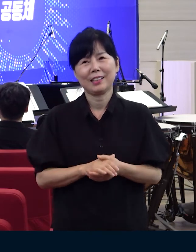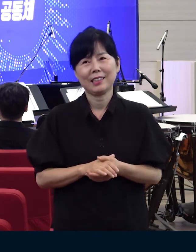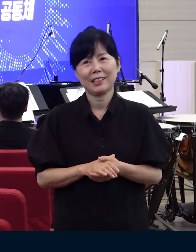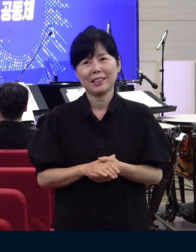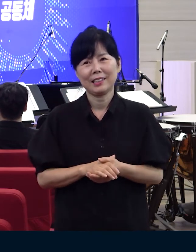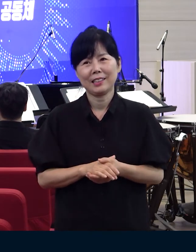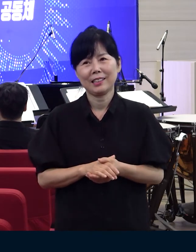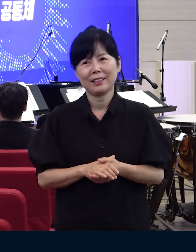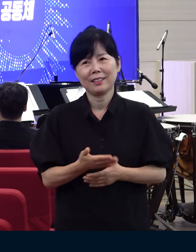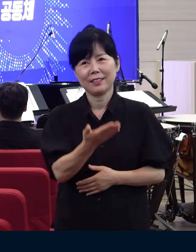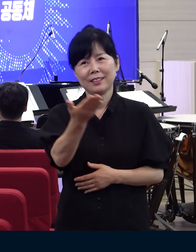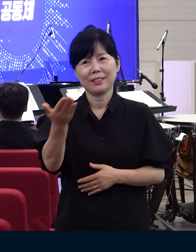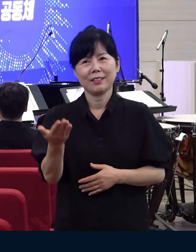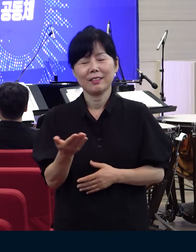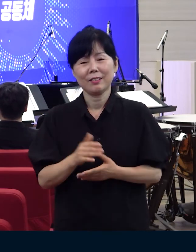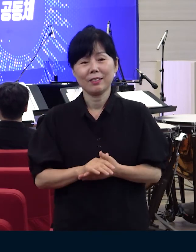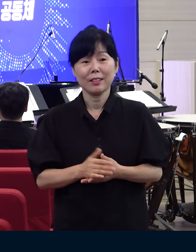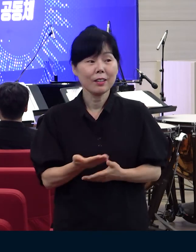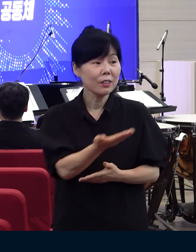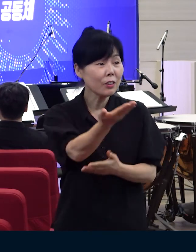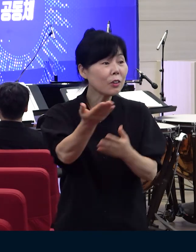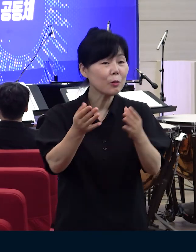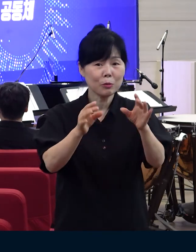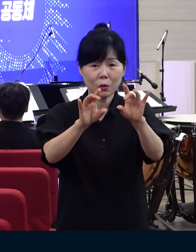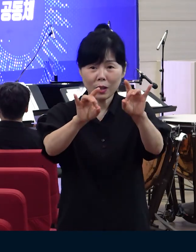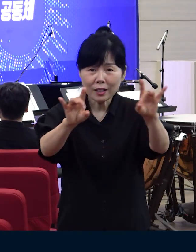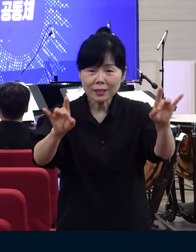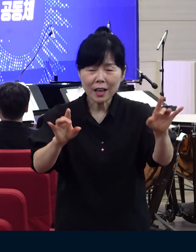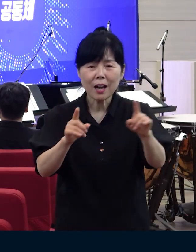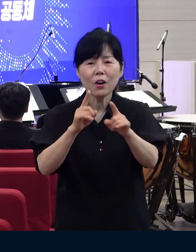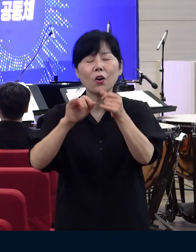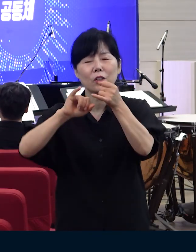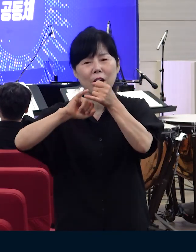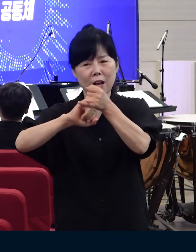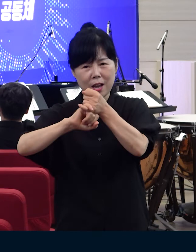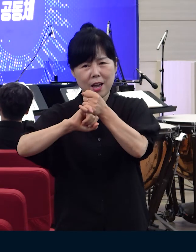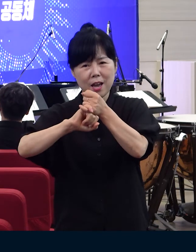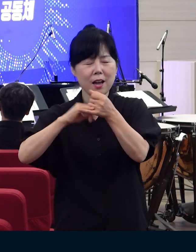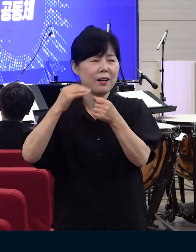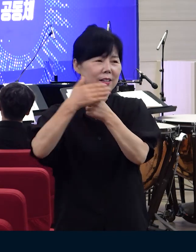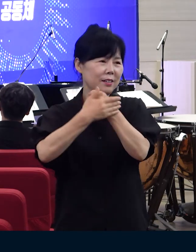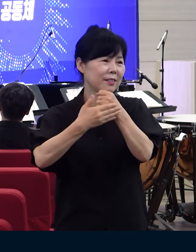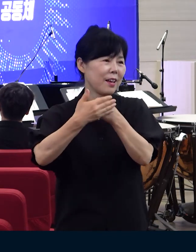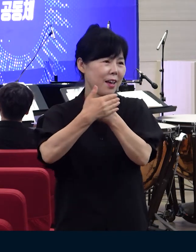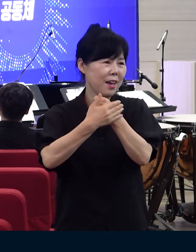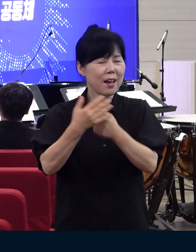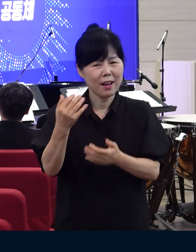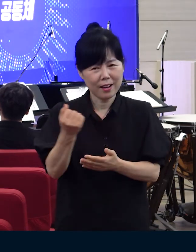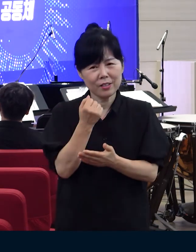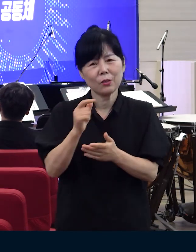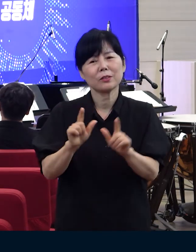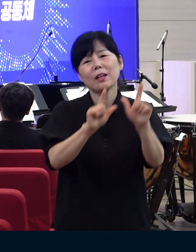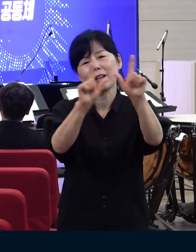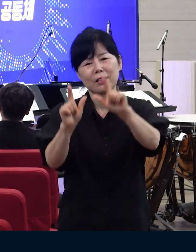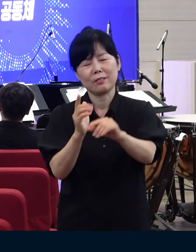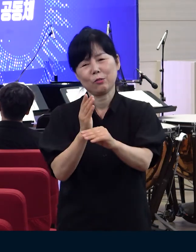여러분, 우리도 바로 그런 은혜로 사는 줄로 믿습니다. 예, 우리도 바로 그런 은혜로 사는 거예요.